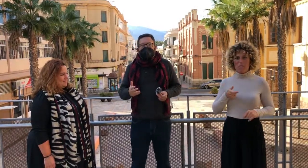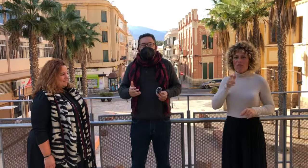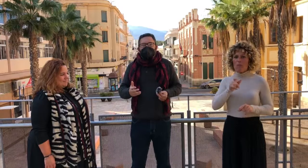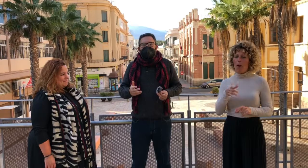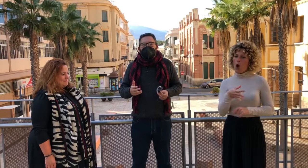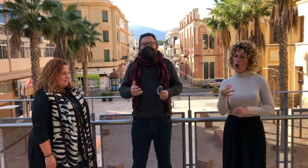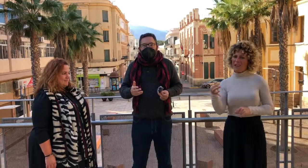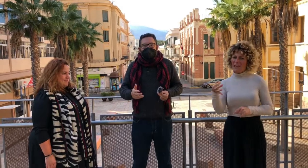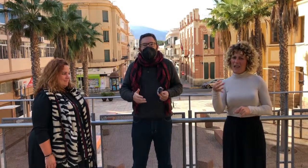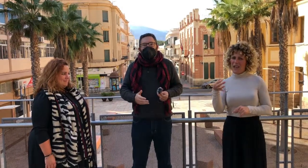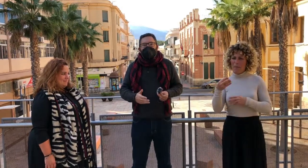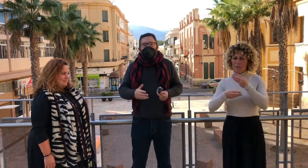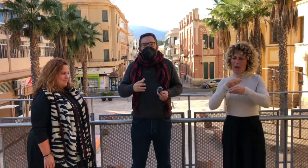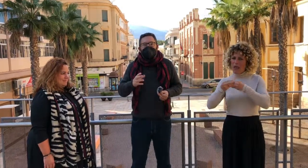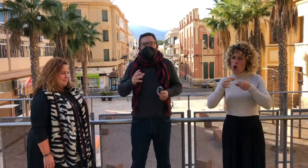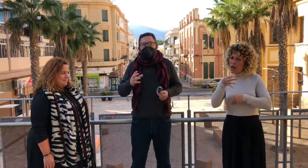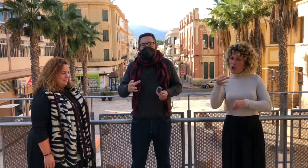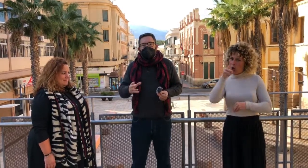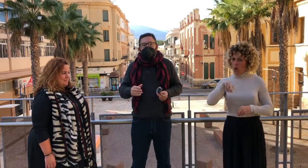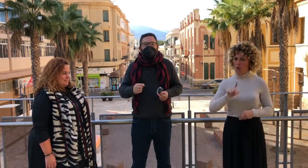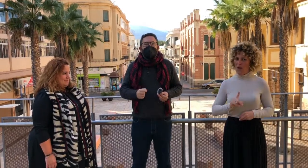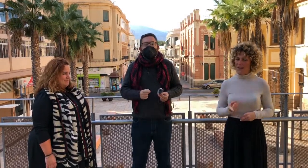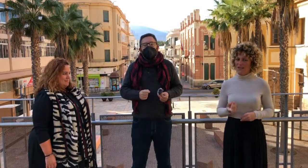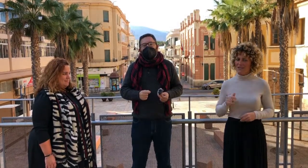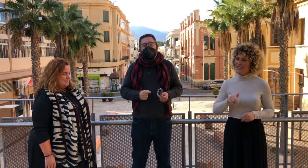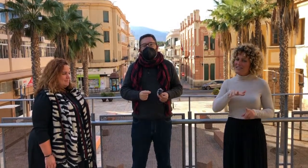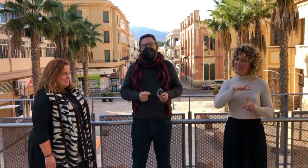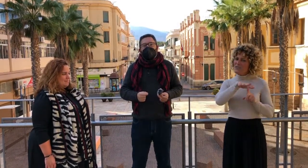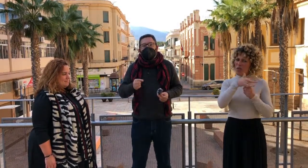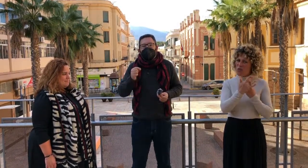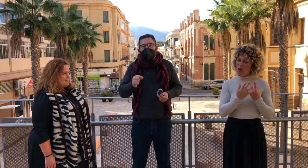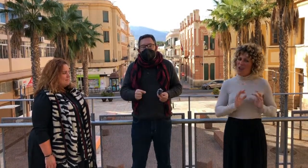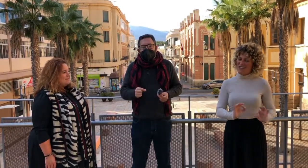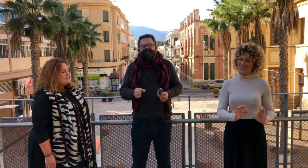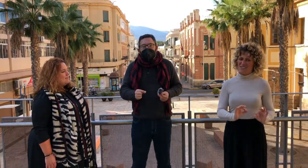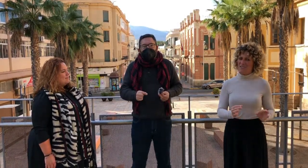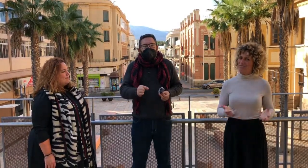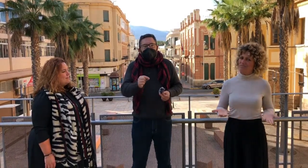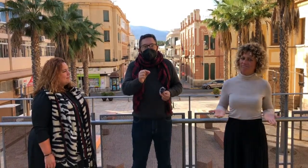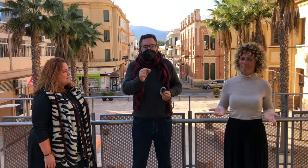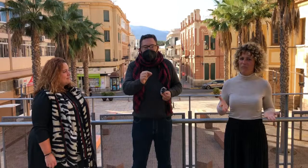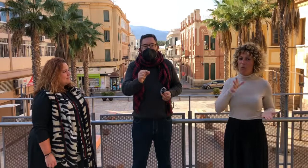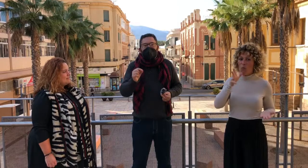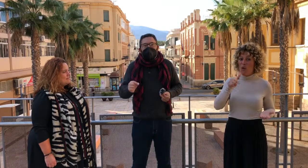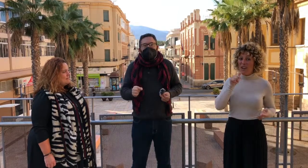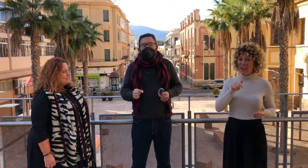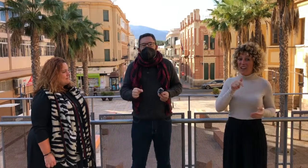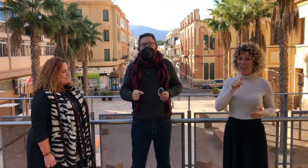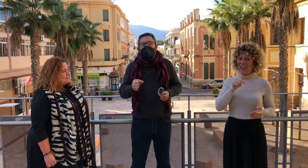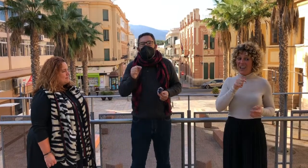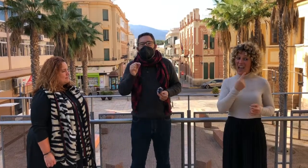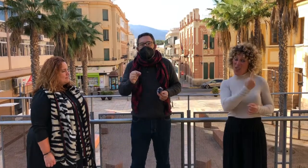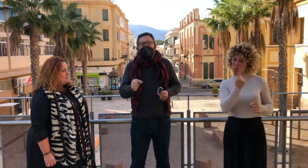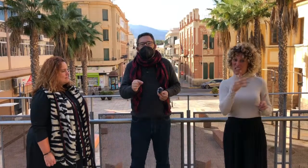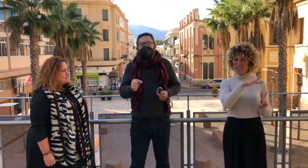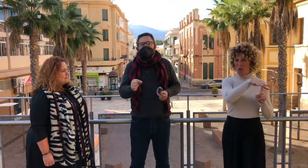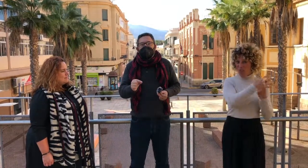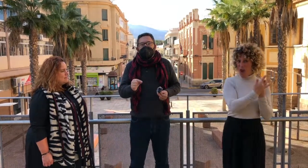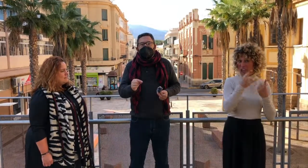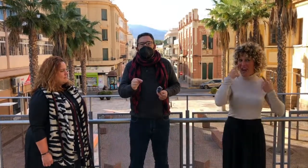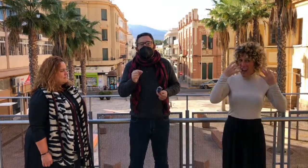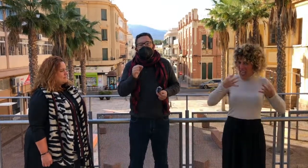desacertada, que esto, que esta situación esté ocurriendo, porque detrás de cada uno de los casos hay una